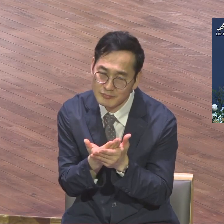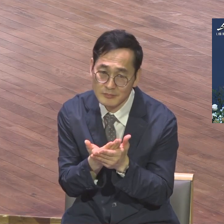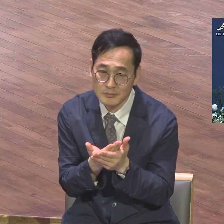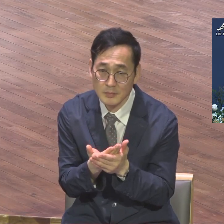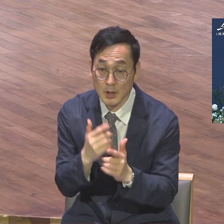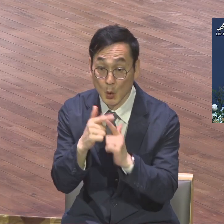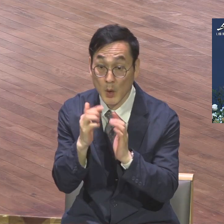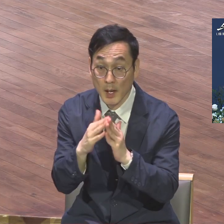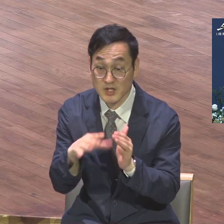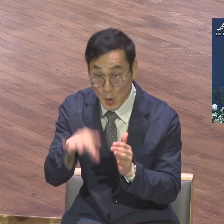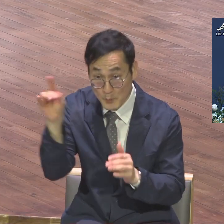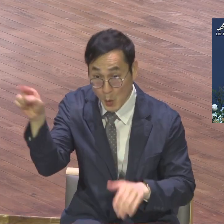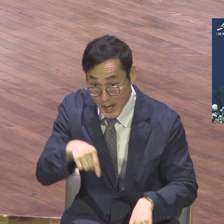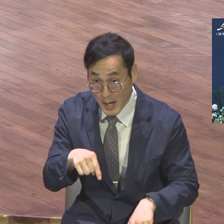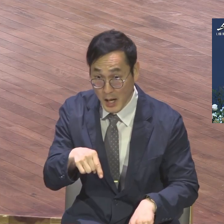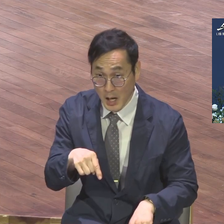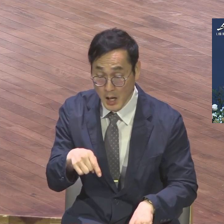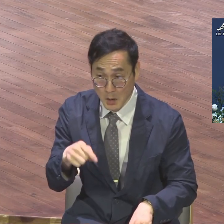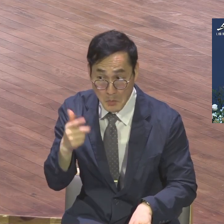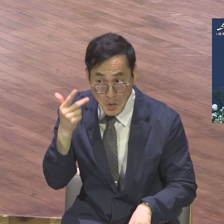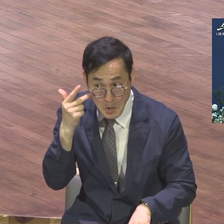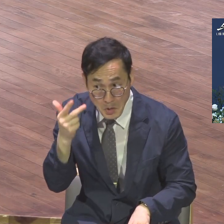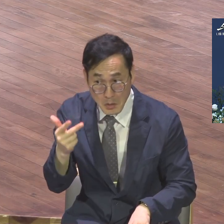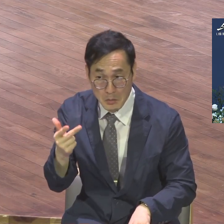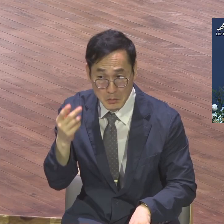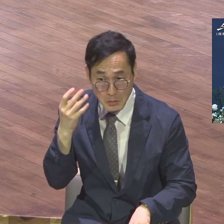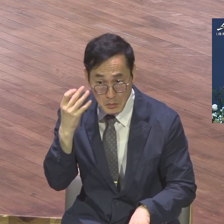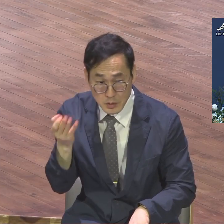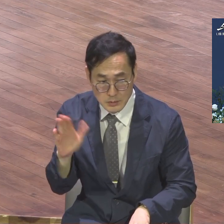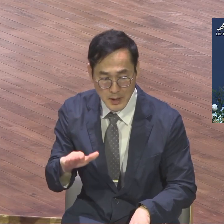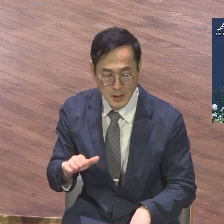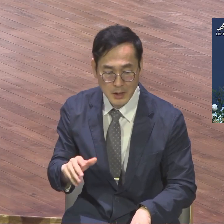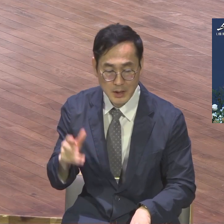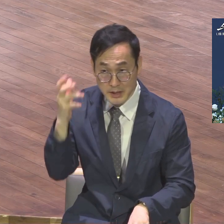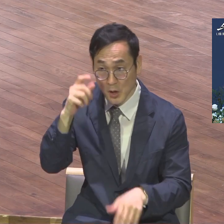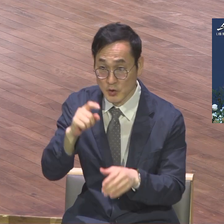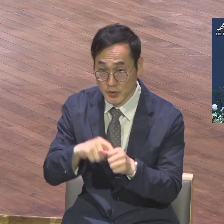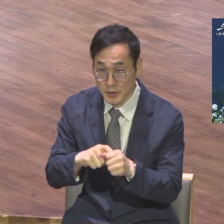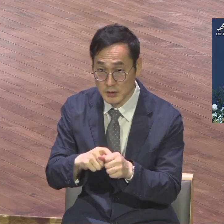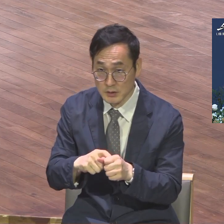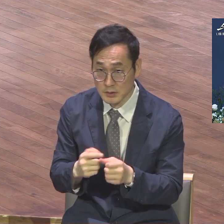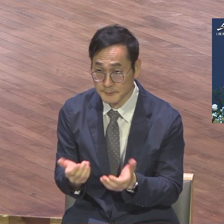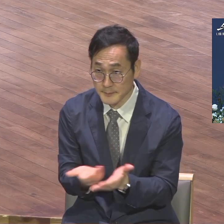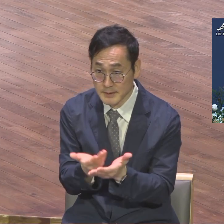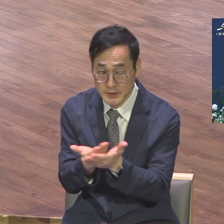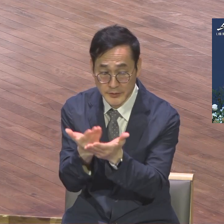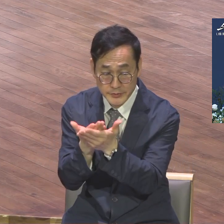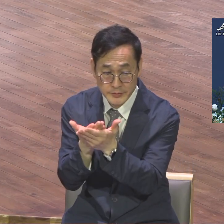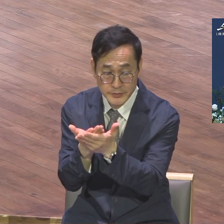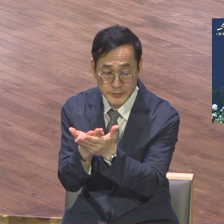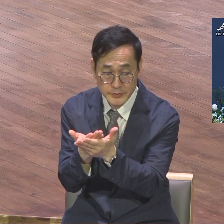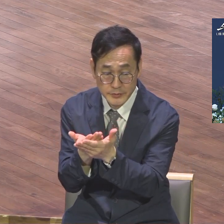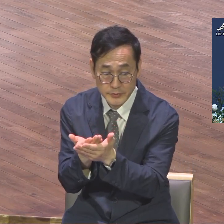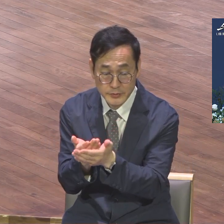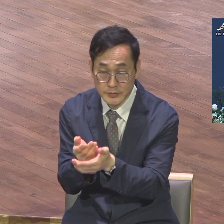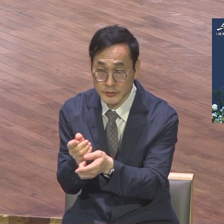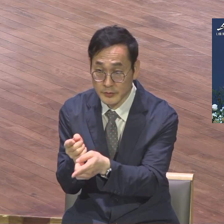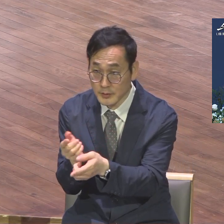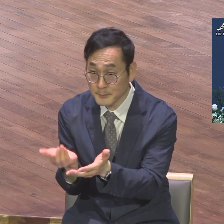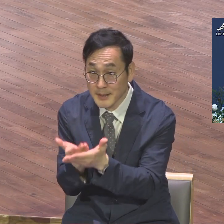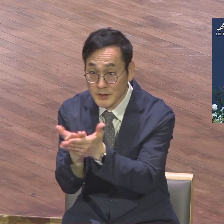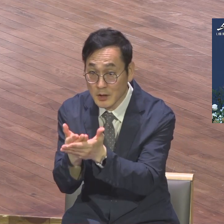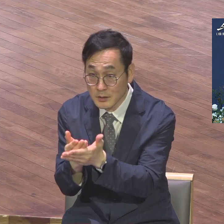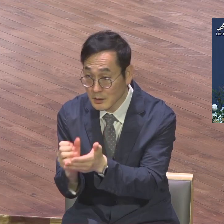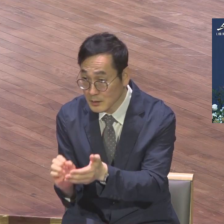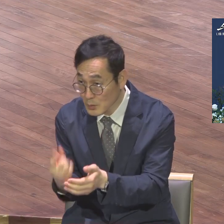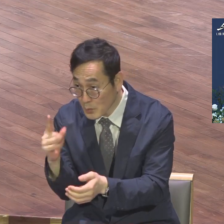지도 얼마 안 되는데 새 가족이 나와서 영적으로 성장, 어느 정도 성장했냐? 무속팀 따라다니면서